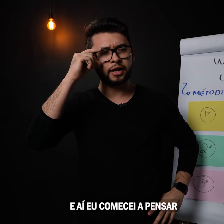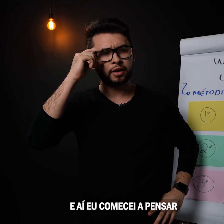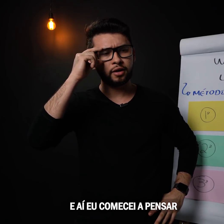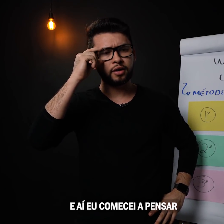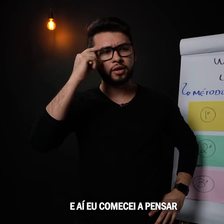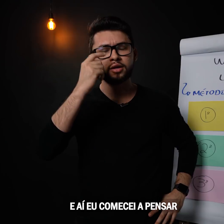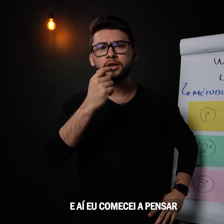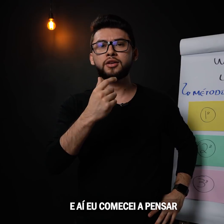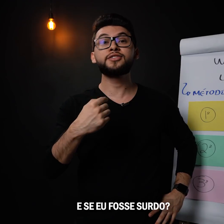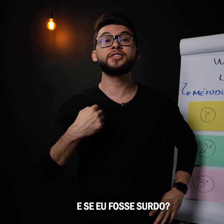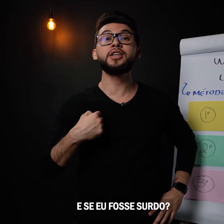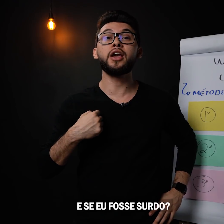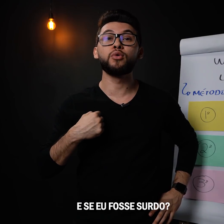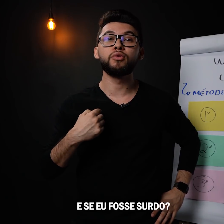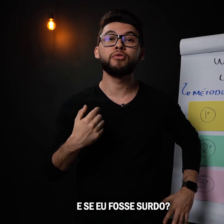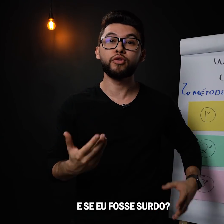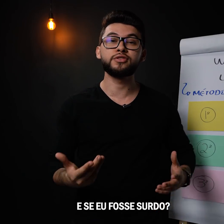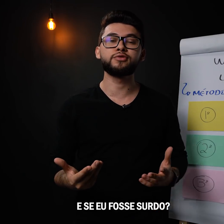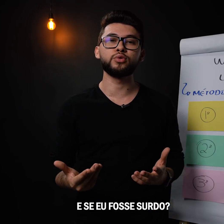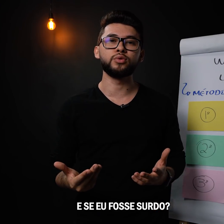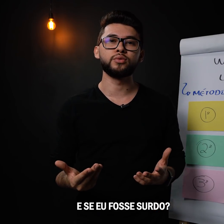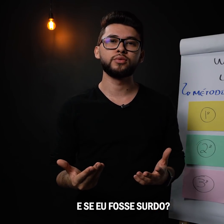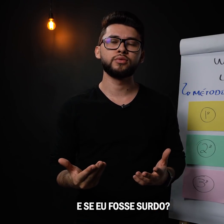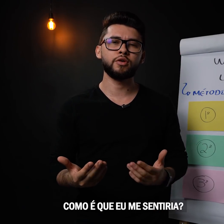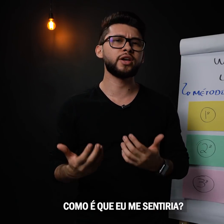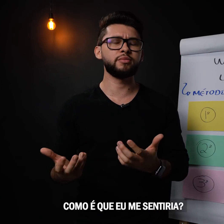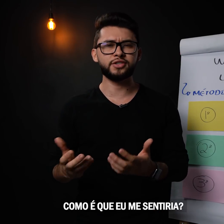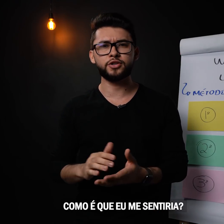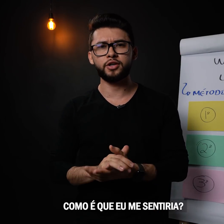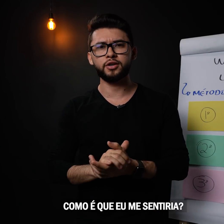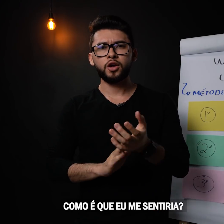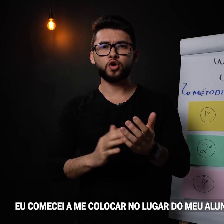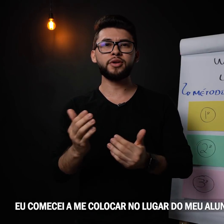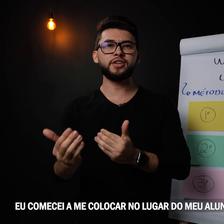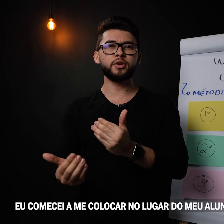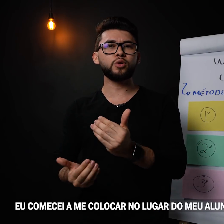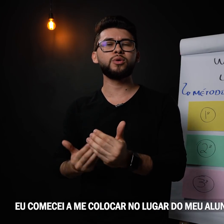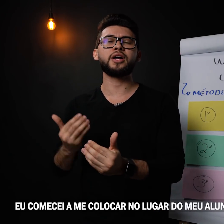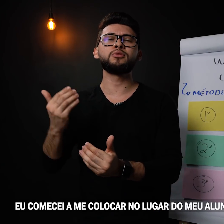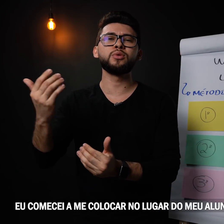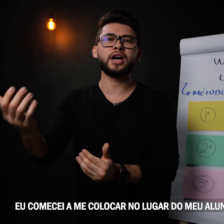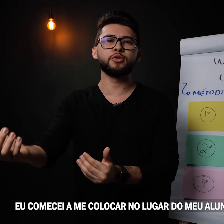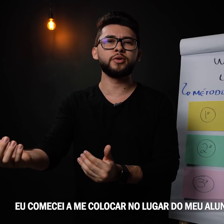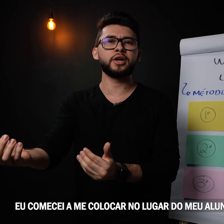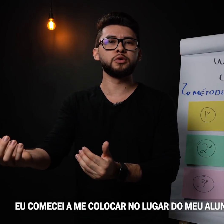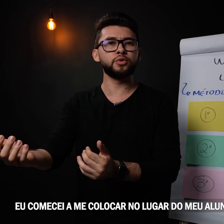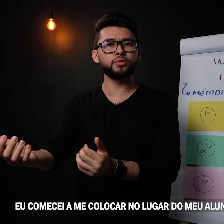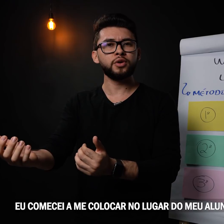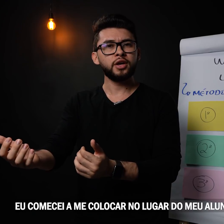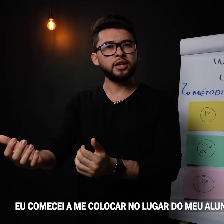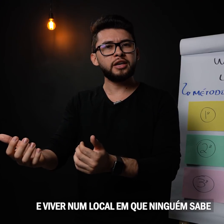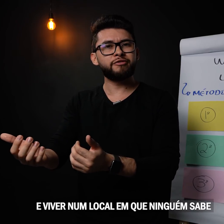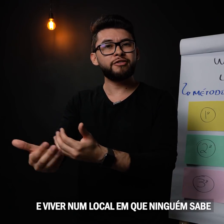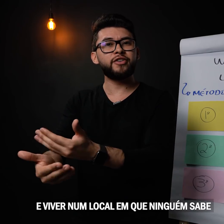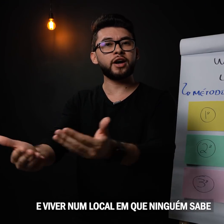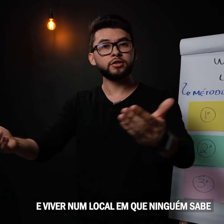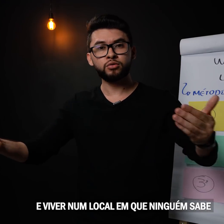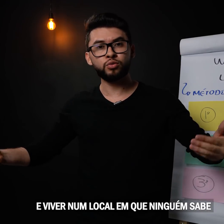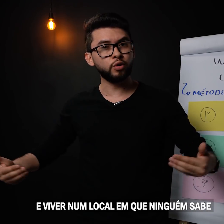pensar, e se eu fosse surdo? Como é que eu me sentiria? Eu comecei a me colocar no lugar do meu aluno e viver num